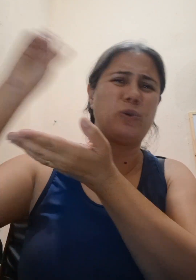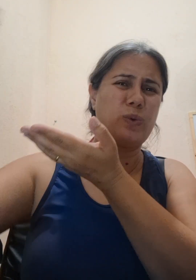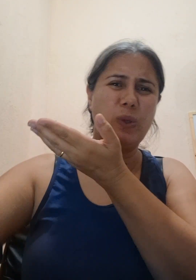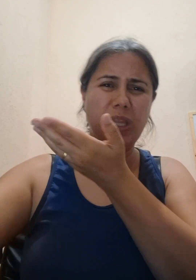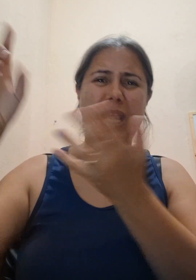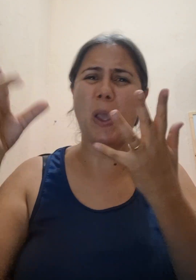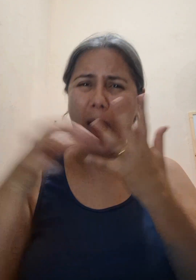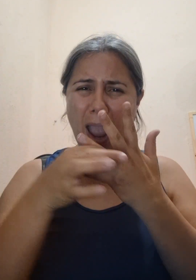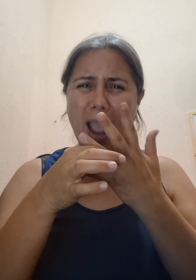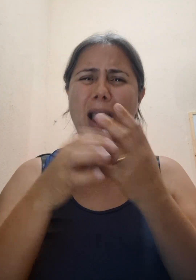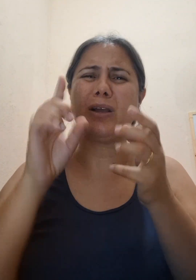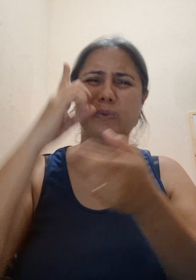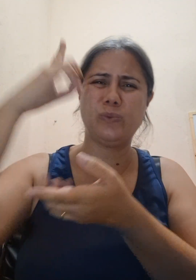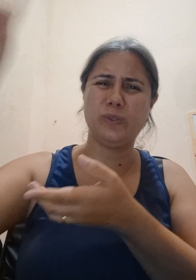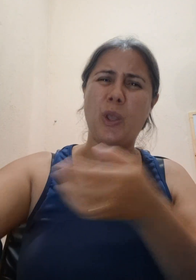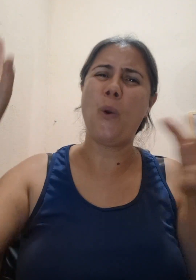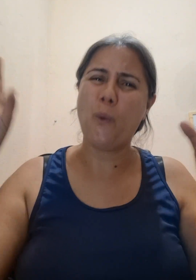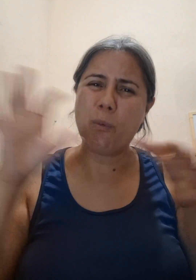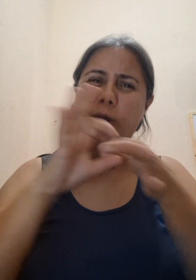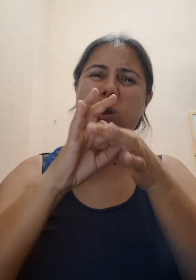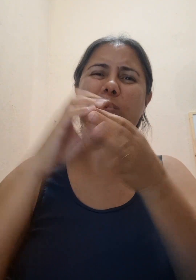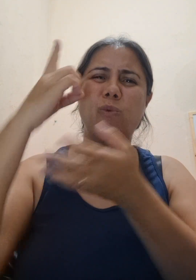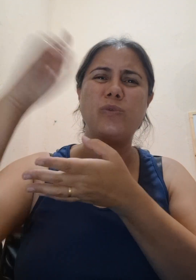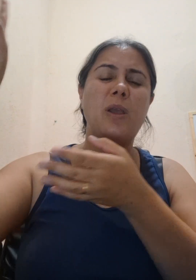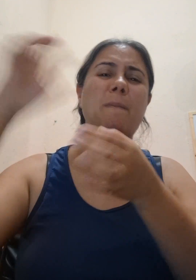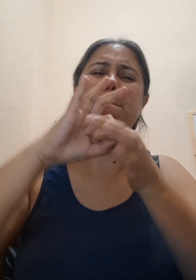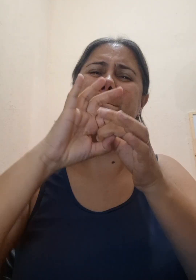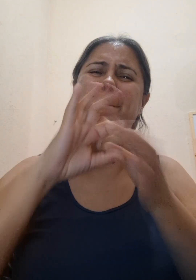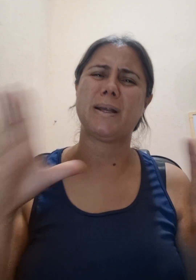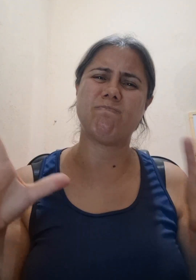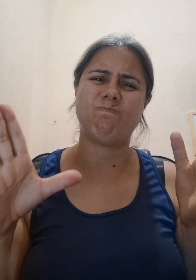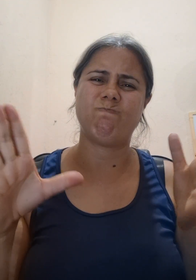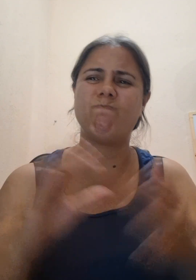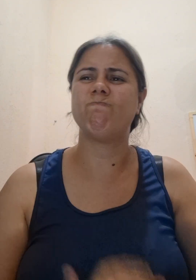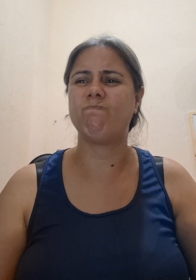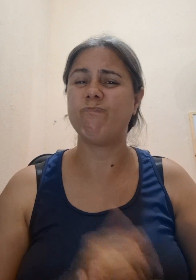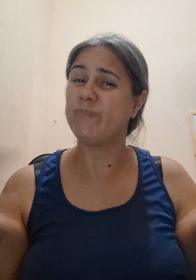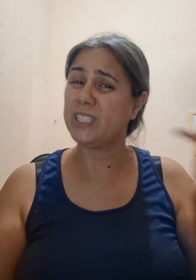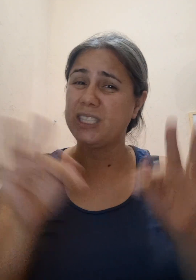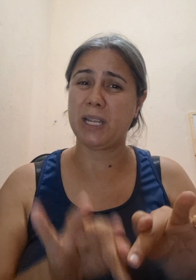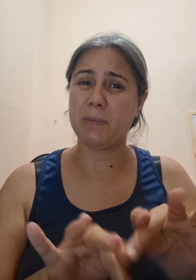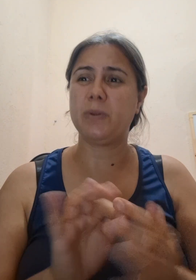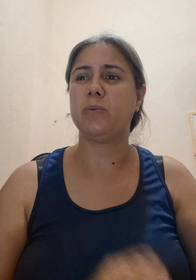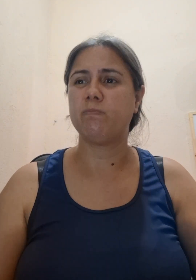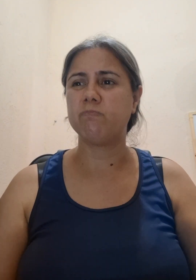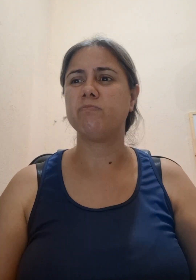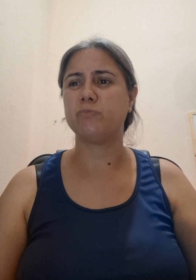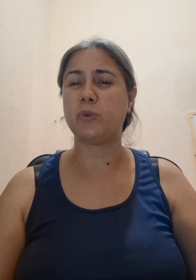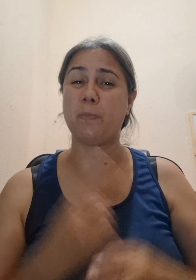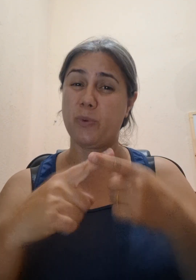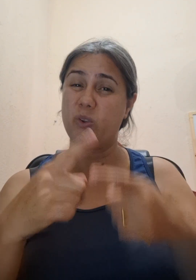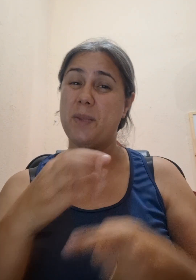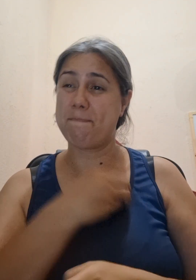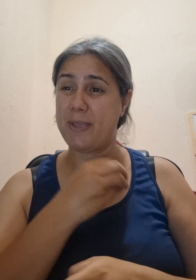Por quê? Porque o relacionamento com Deus, a aliança com Deus, é quebrada, é rompida.